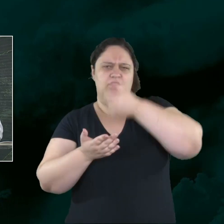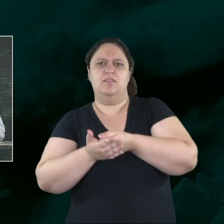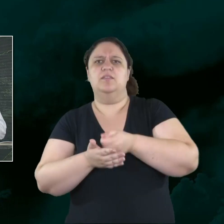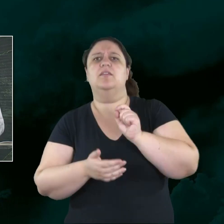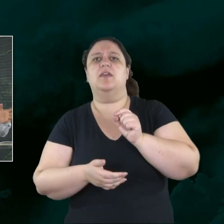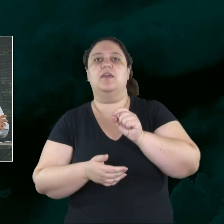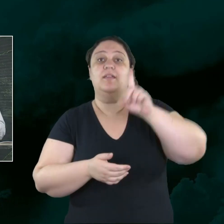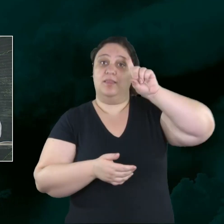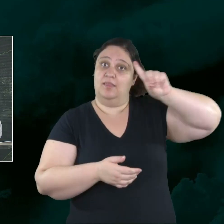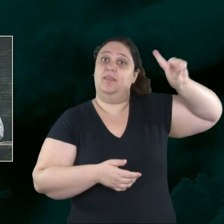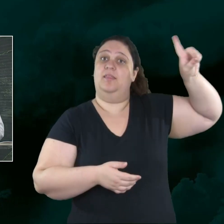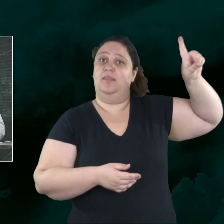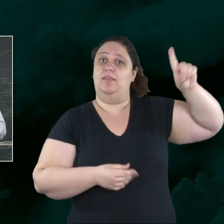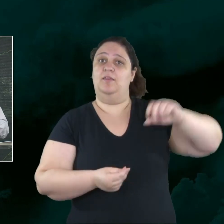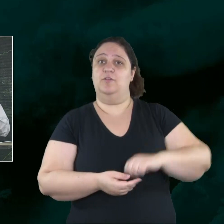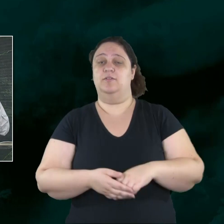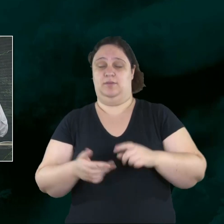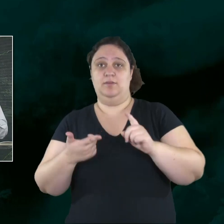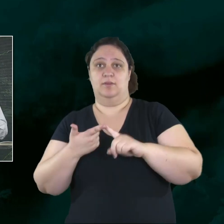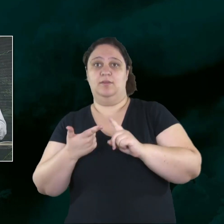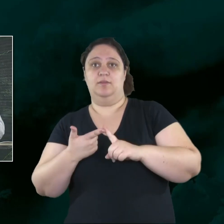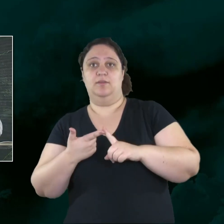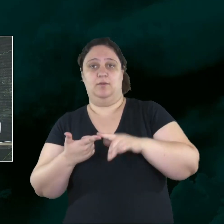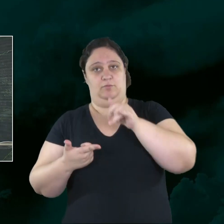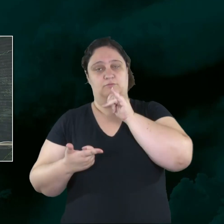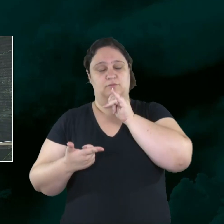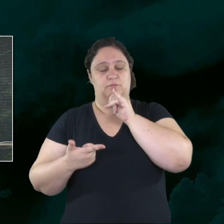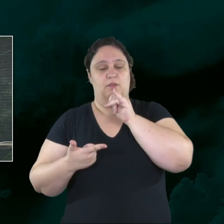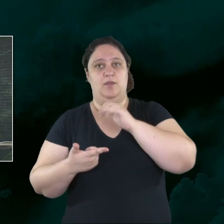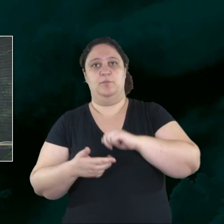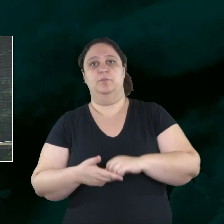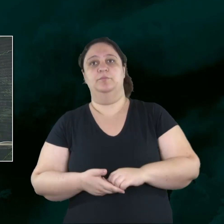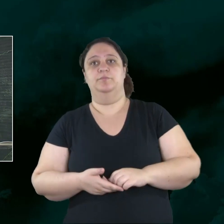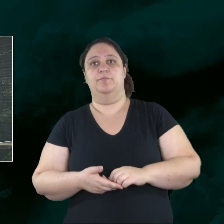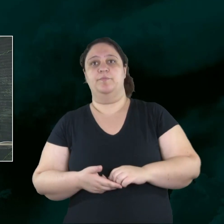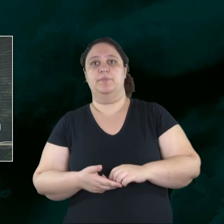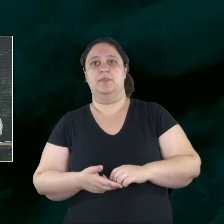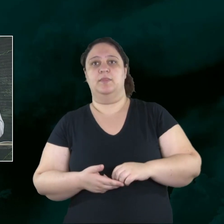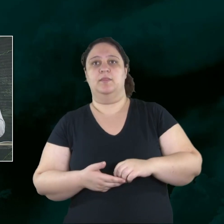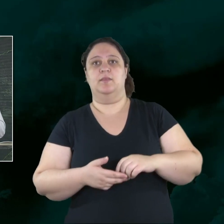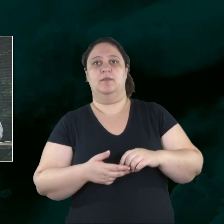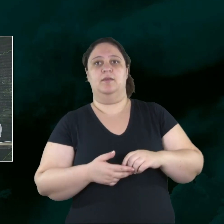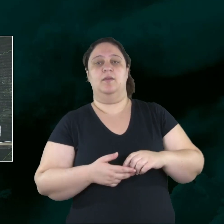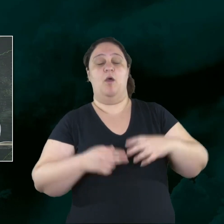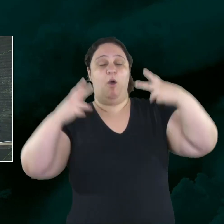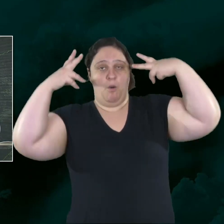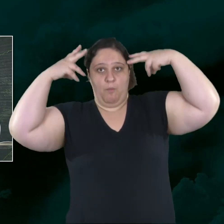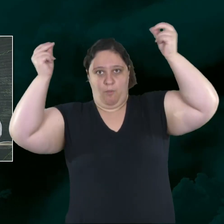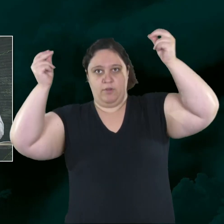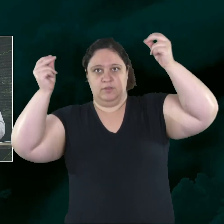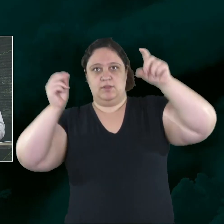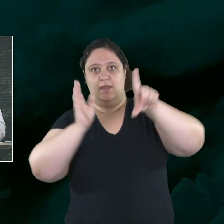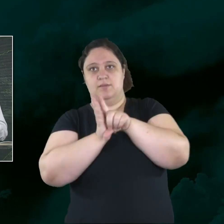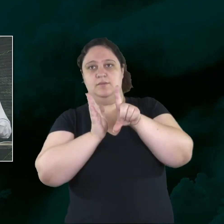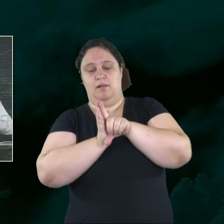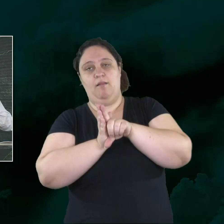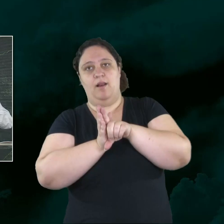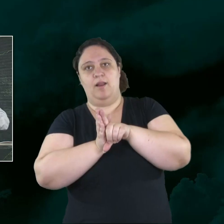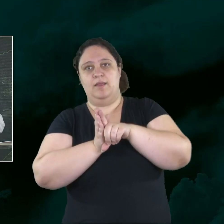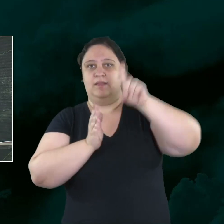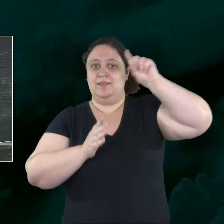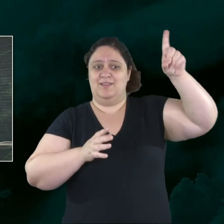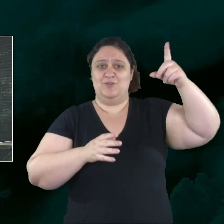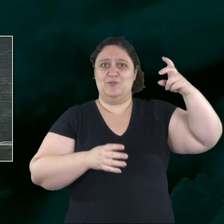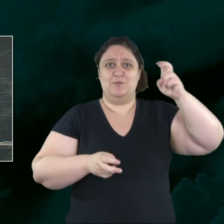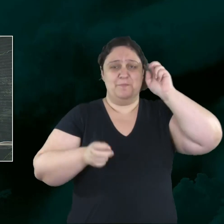o Senhor. Outra coisa, por exemplo, na lei que Deus deu a Moisés, Deus se preocupa com tudo. Por exemplo, Deus se preocupa com